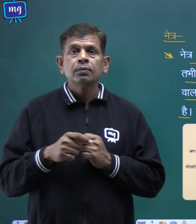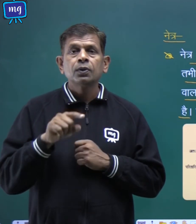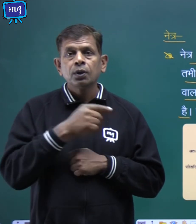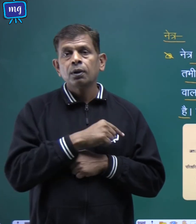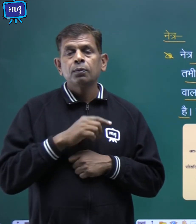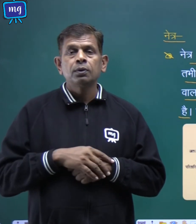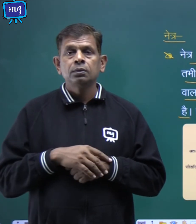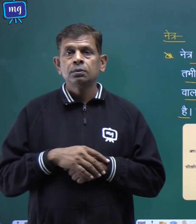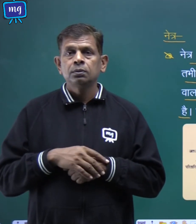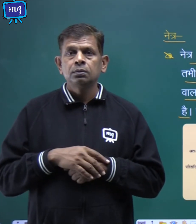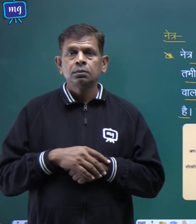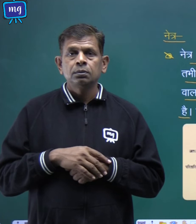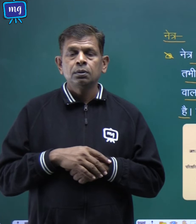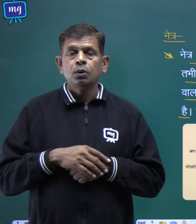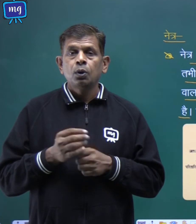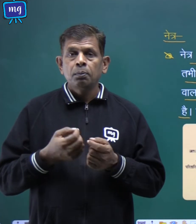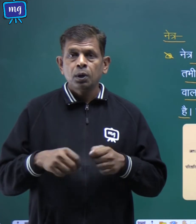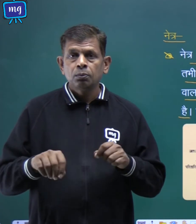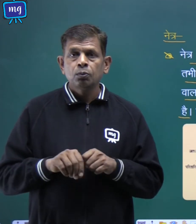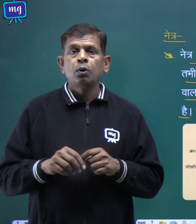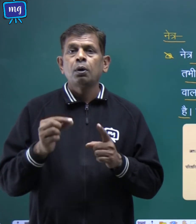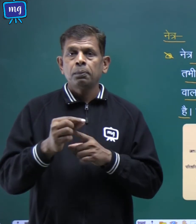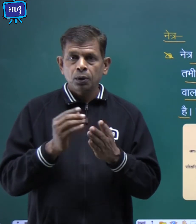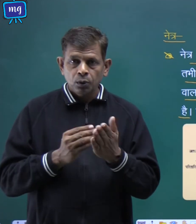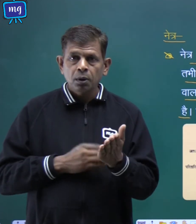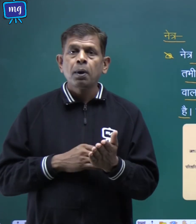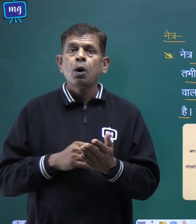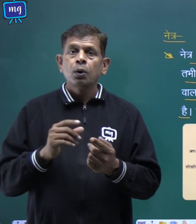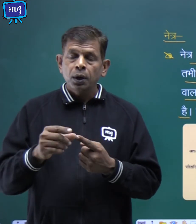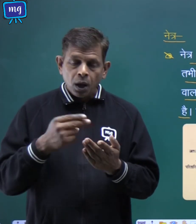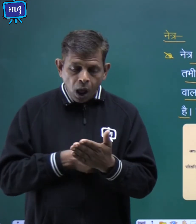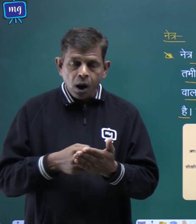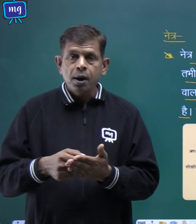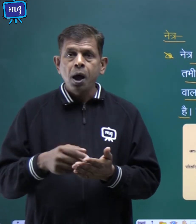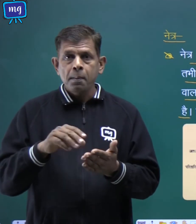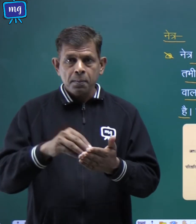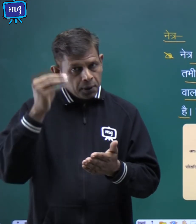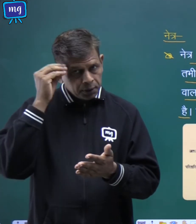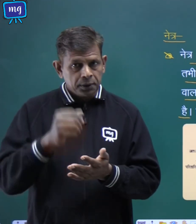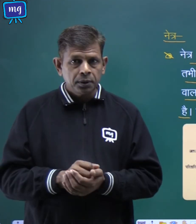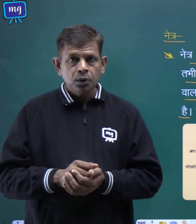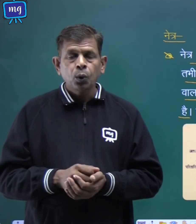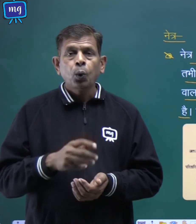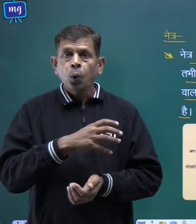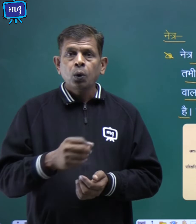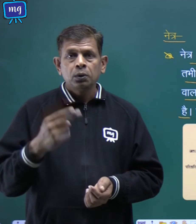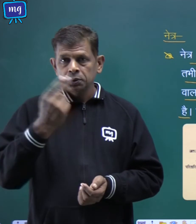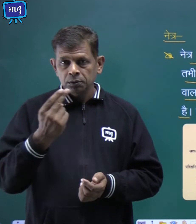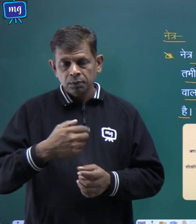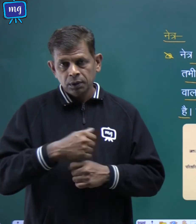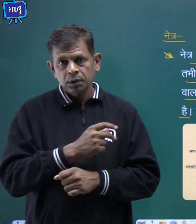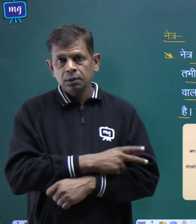आपको इन महत्वपूर्ण भागों के नाम याद करने हैं और चित्र भी बनाना है।